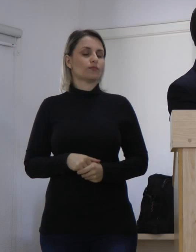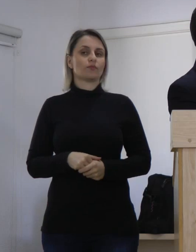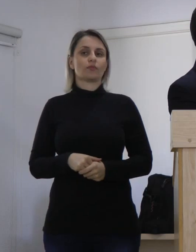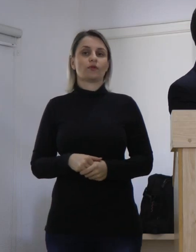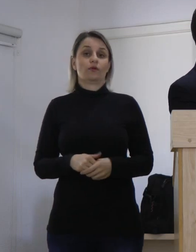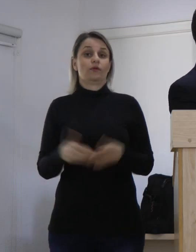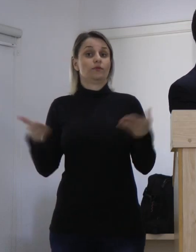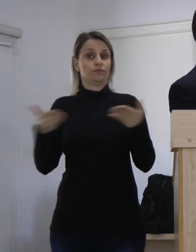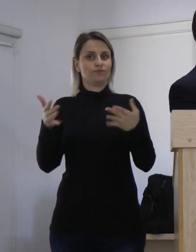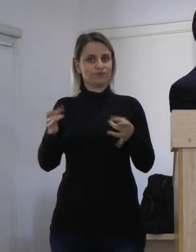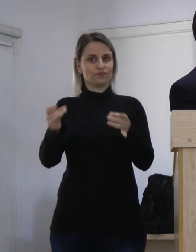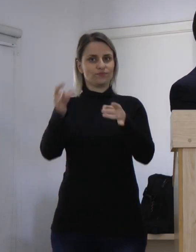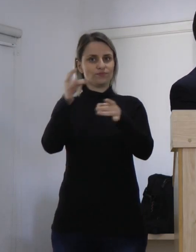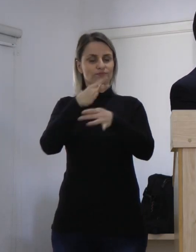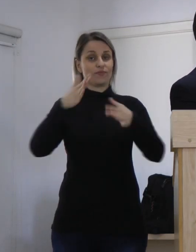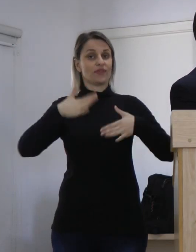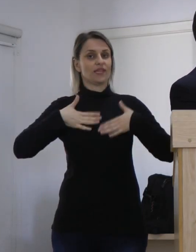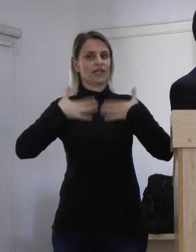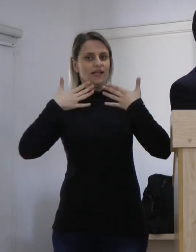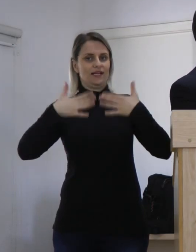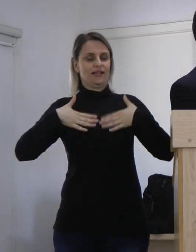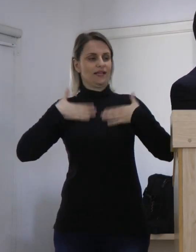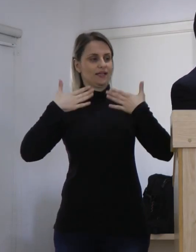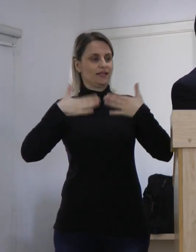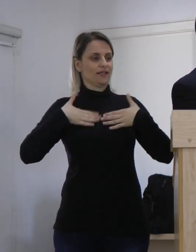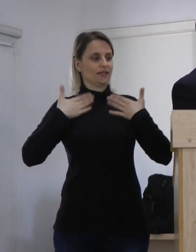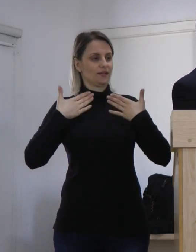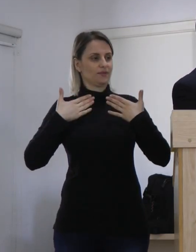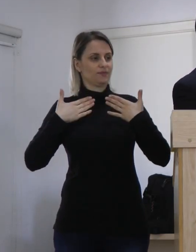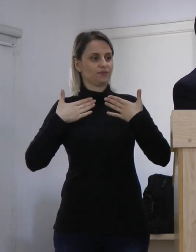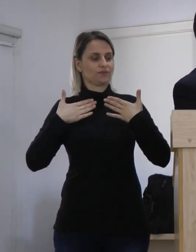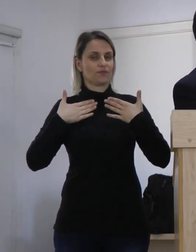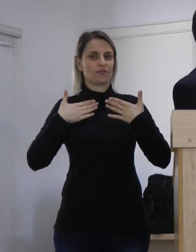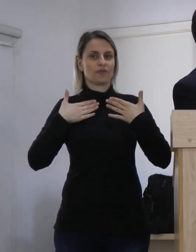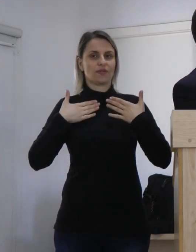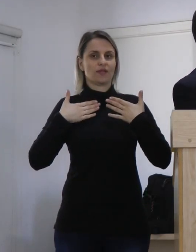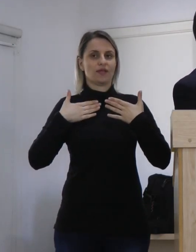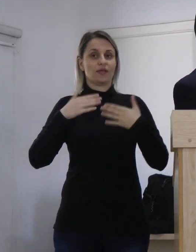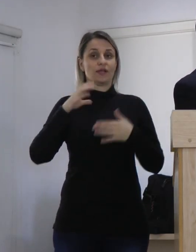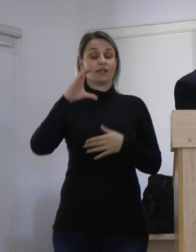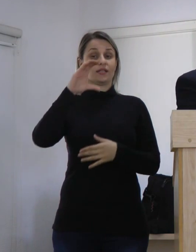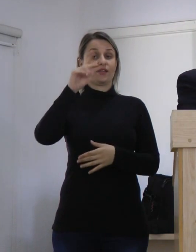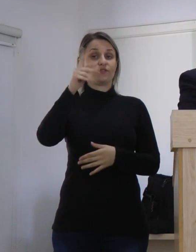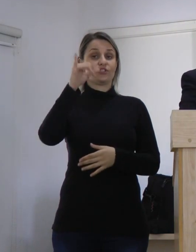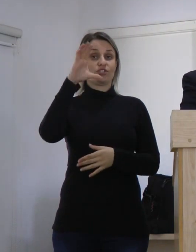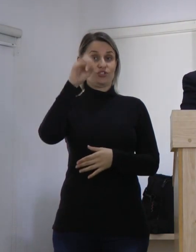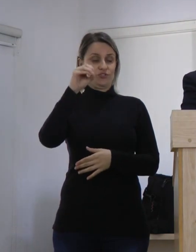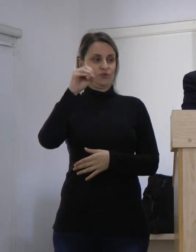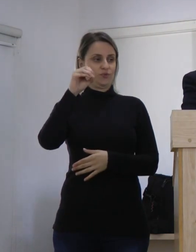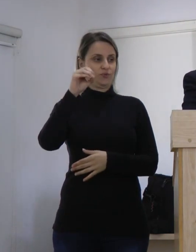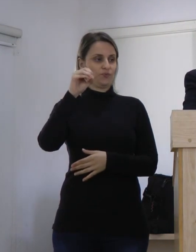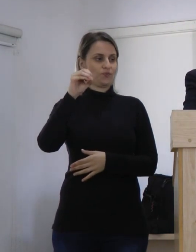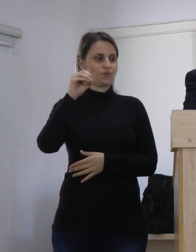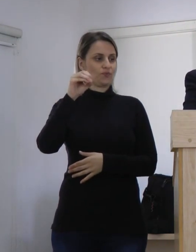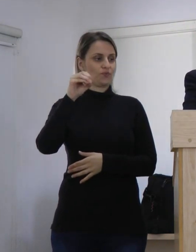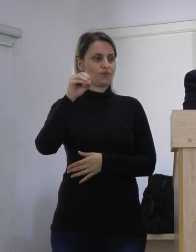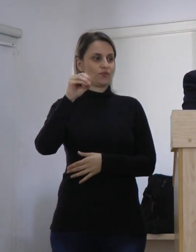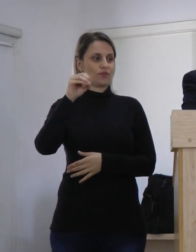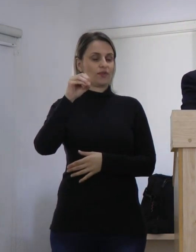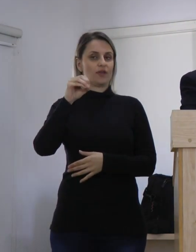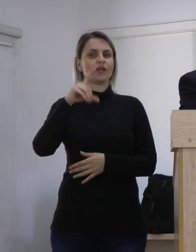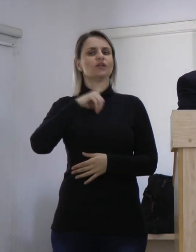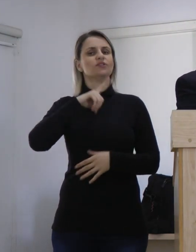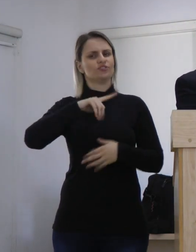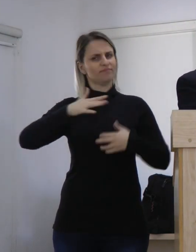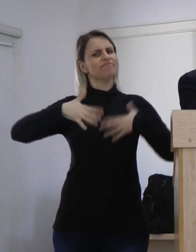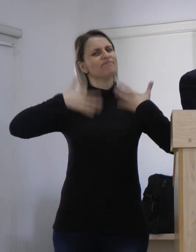e Clara, a alegria aqui de Chico Xavier. A maior característica de Chico não era a humildade, não, era a alegria de